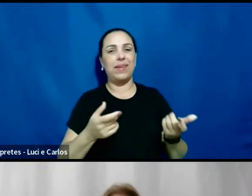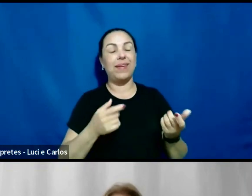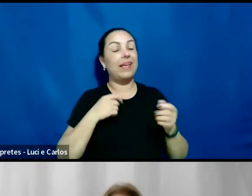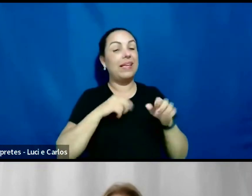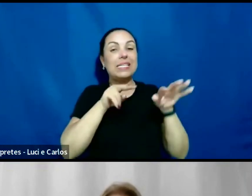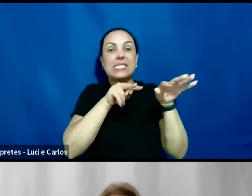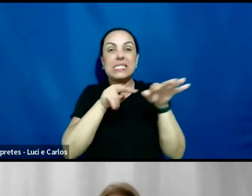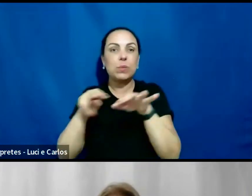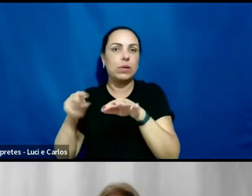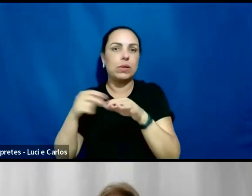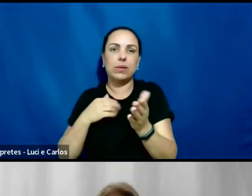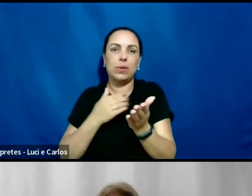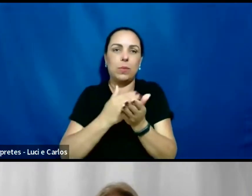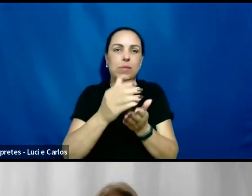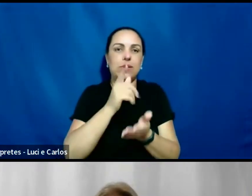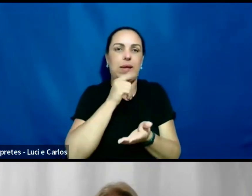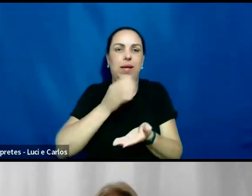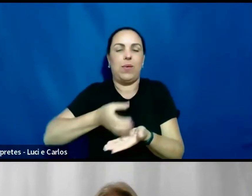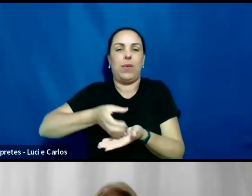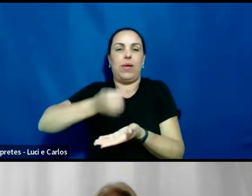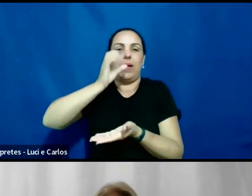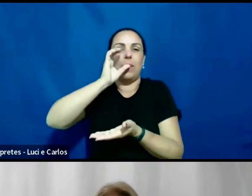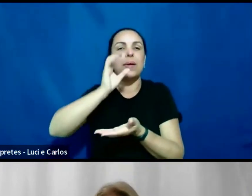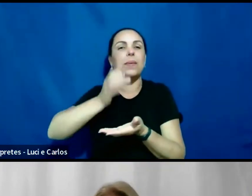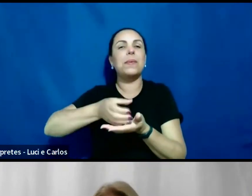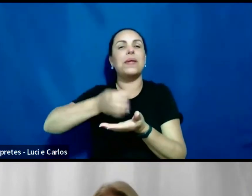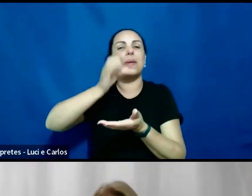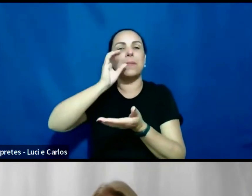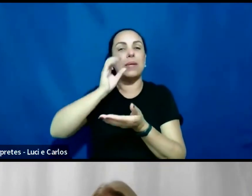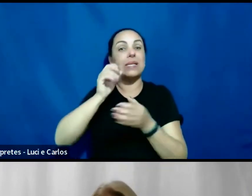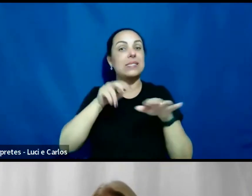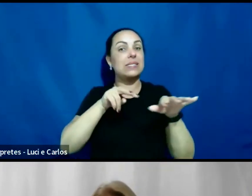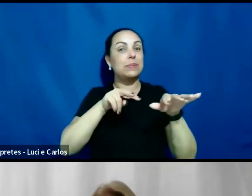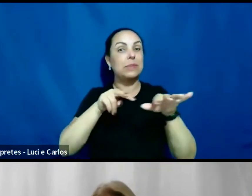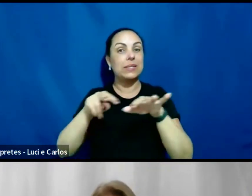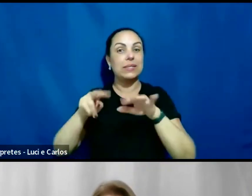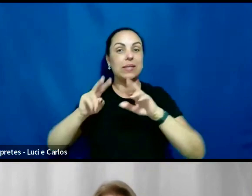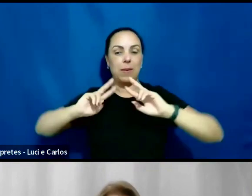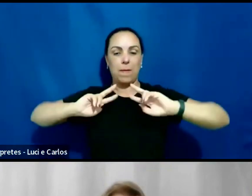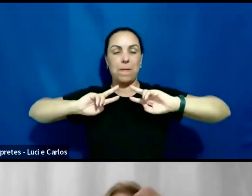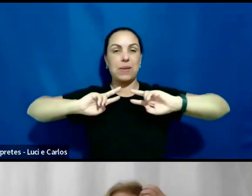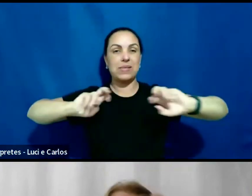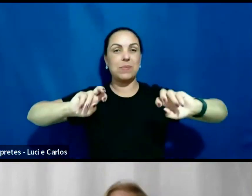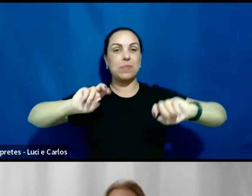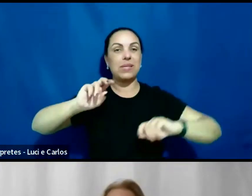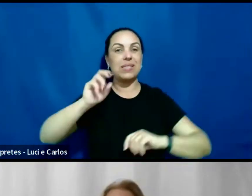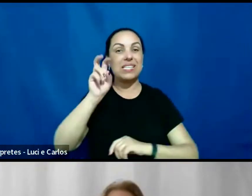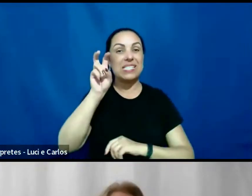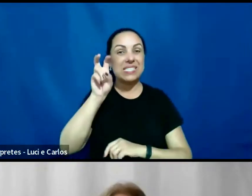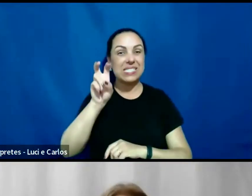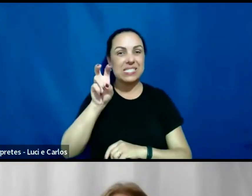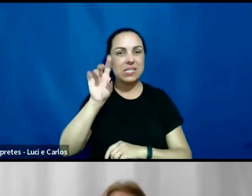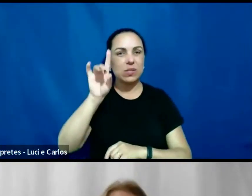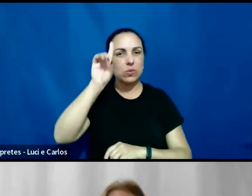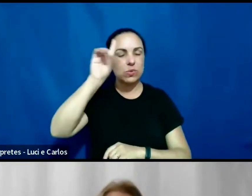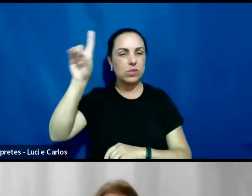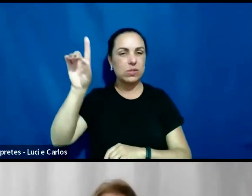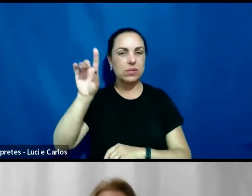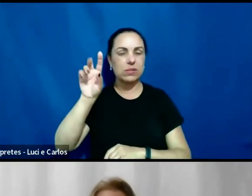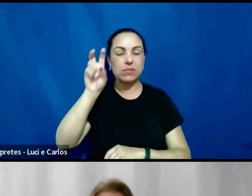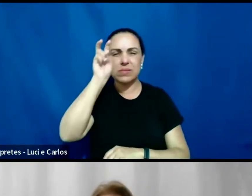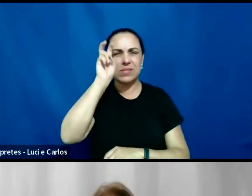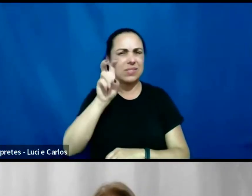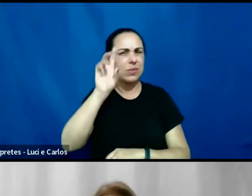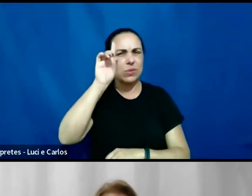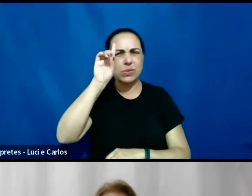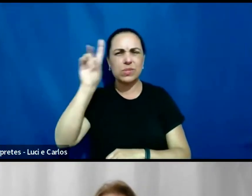foi incrível. Incrível, porque com 5 dias apenas da mudança da água, Magali,